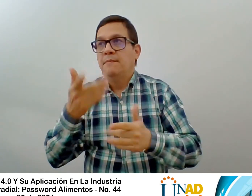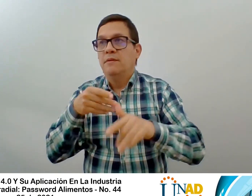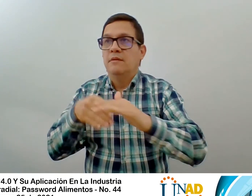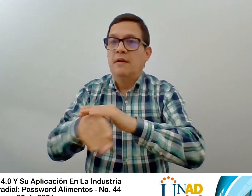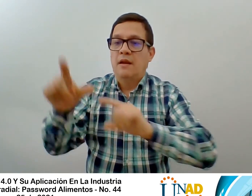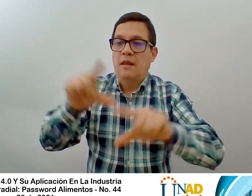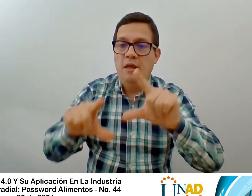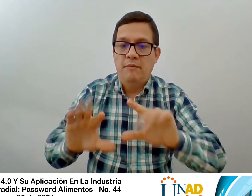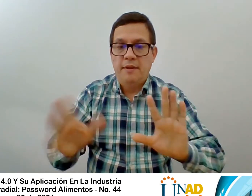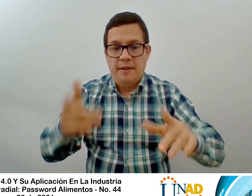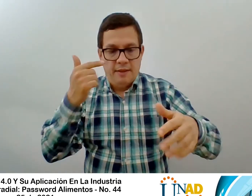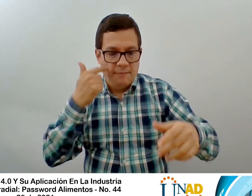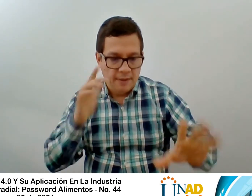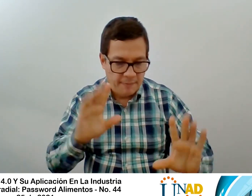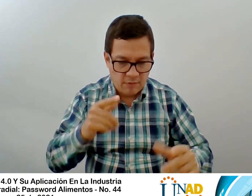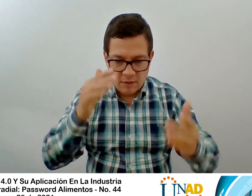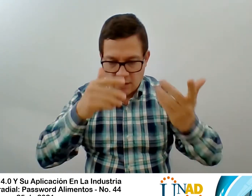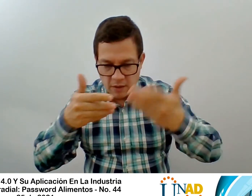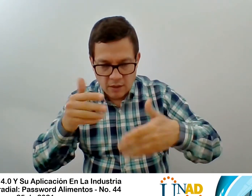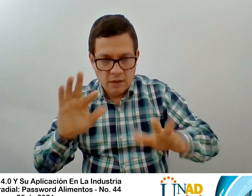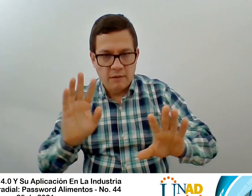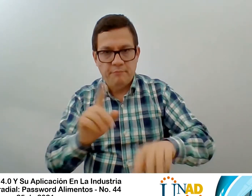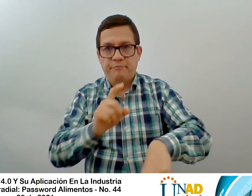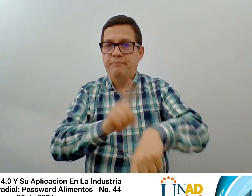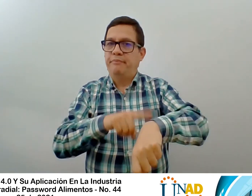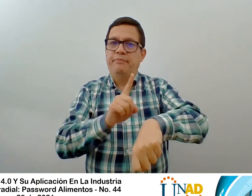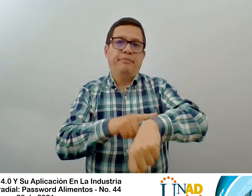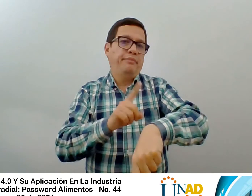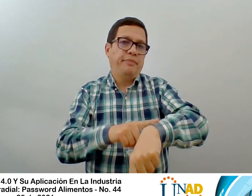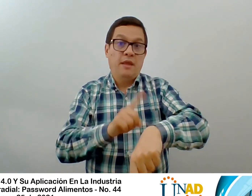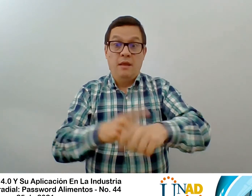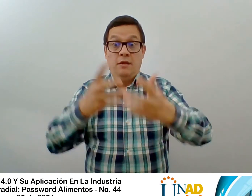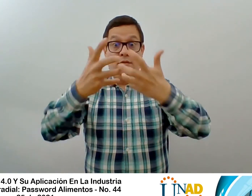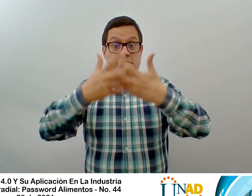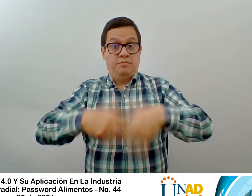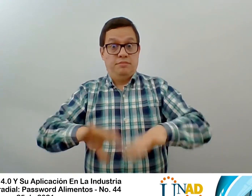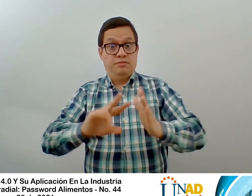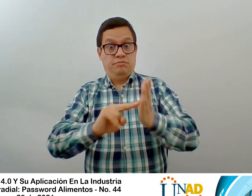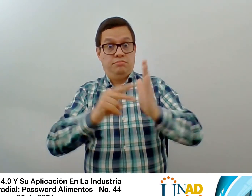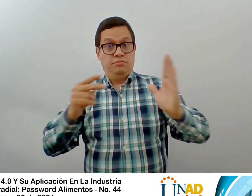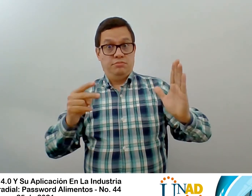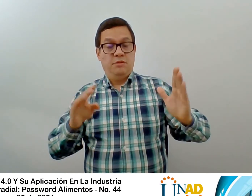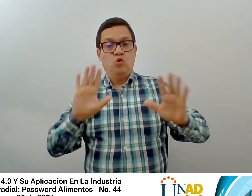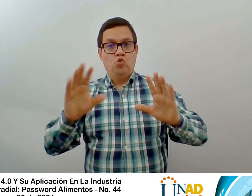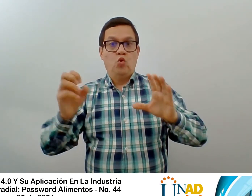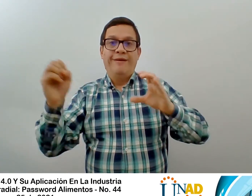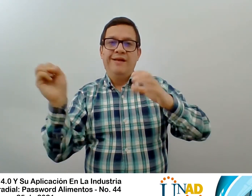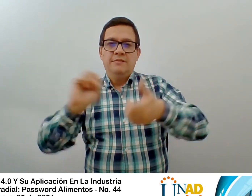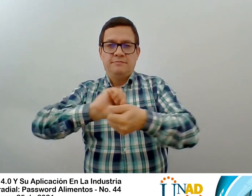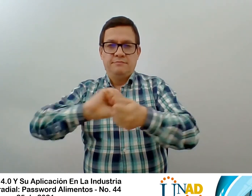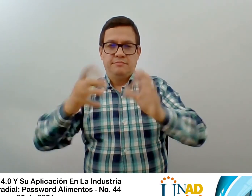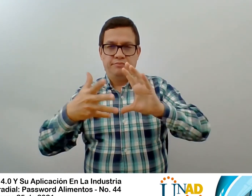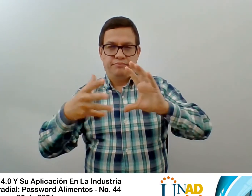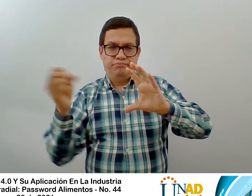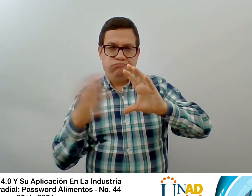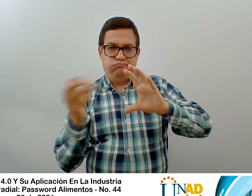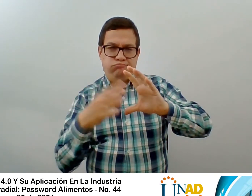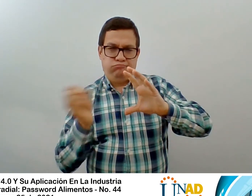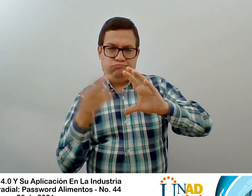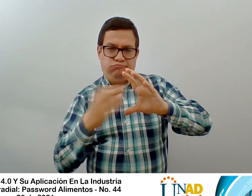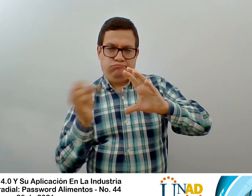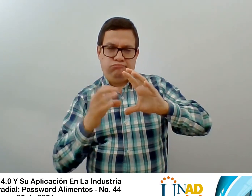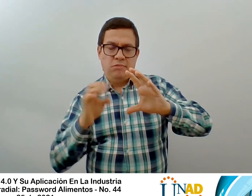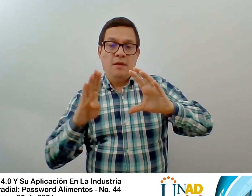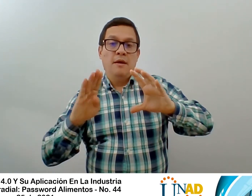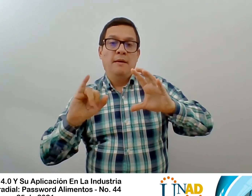un poco burocráticos de acceso al laboratorio, de tiempos de respuesta del laboratorio. Esto agilizará mucho. En general, el